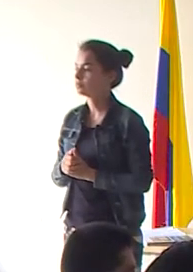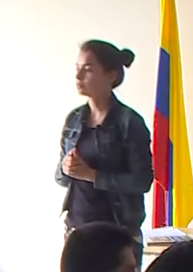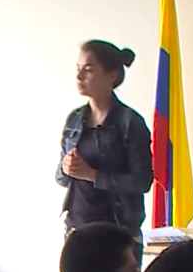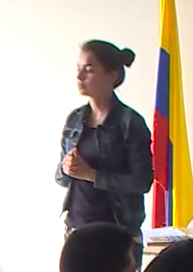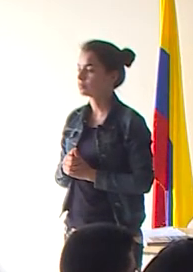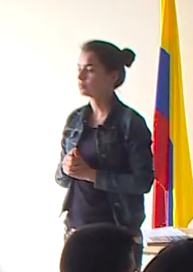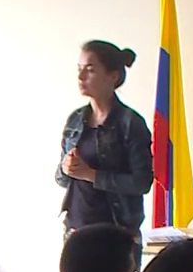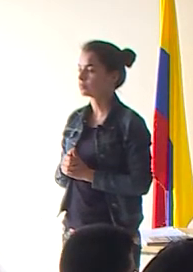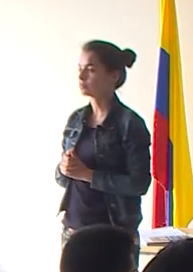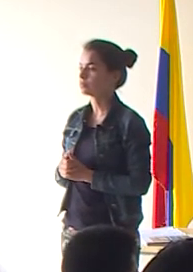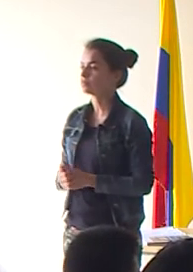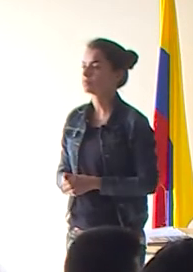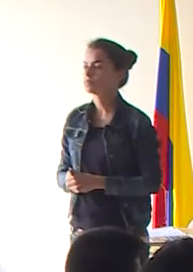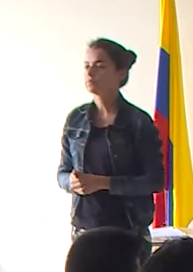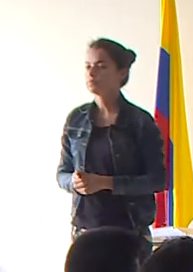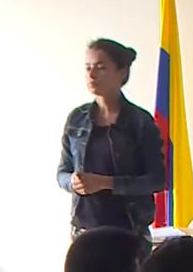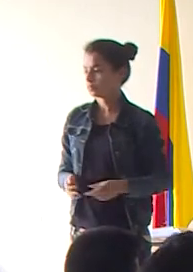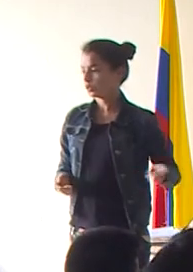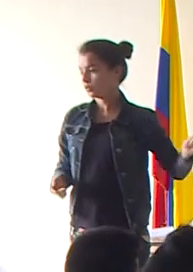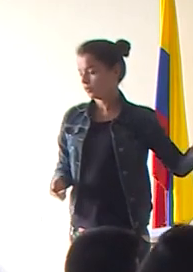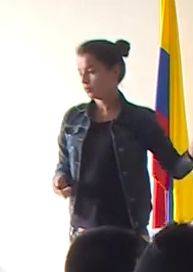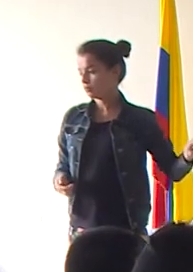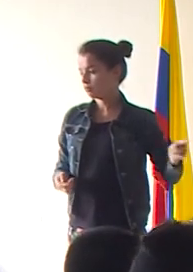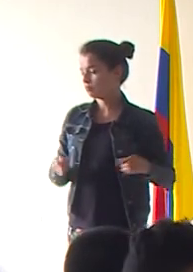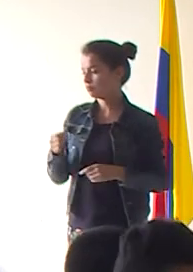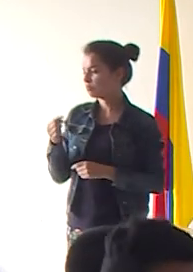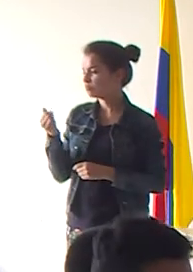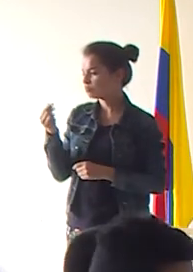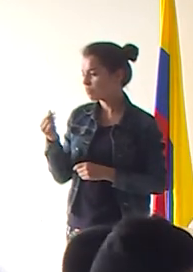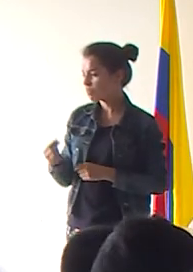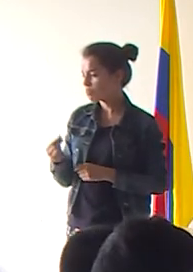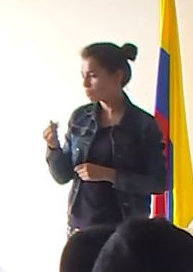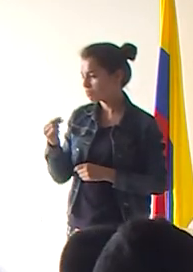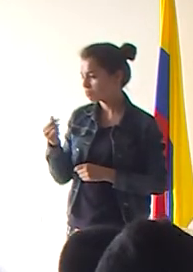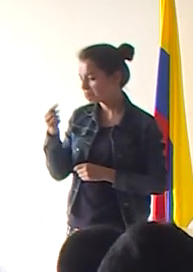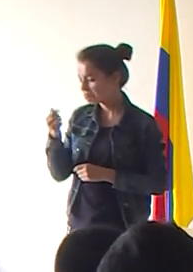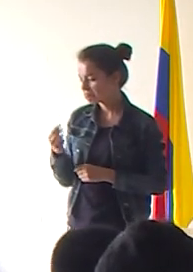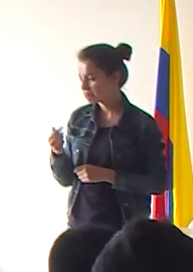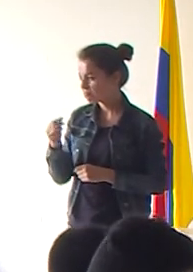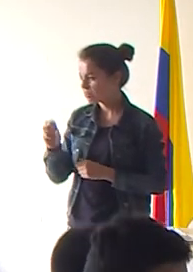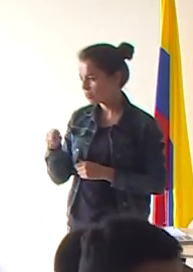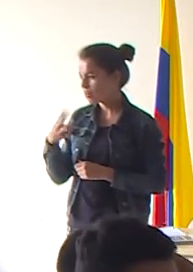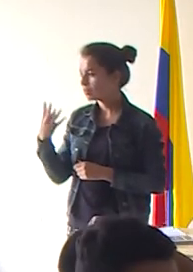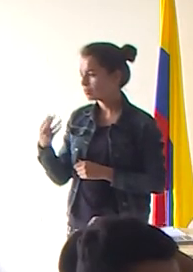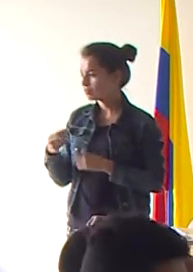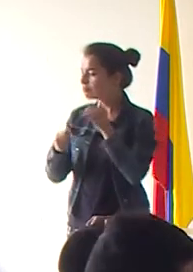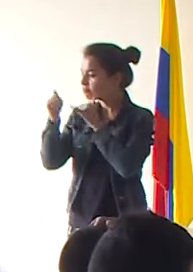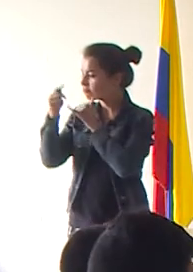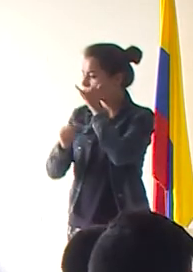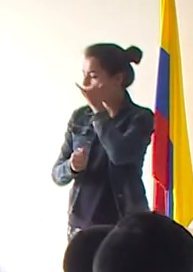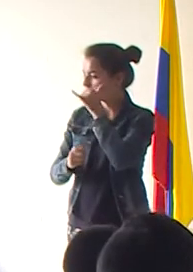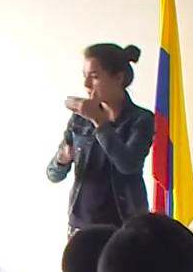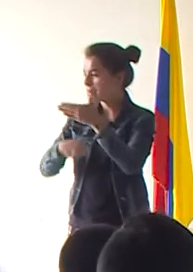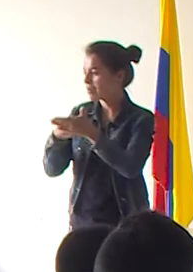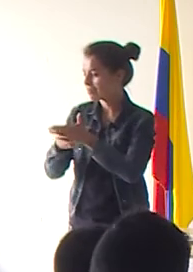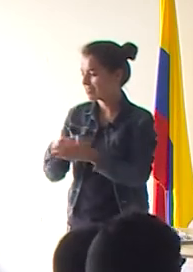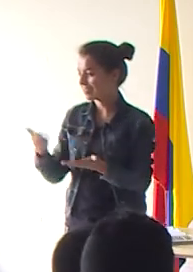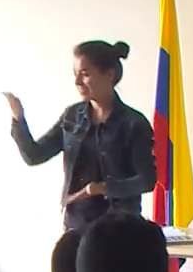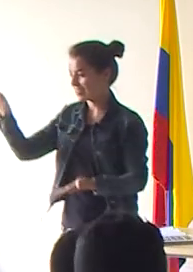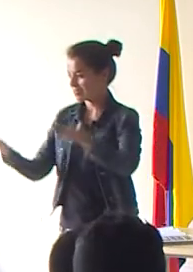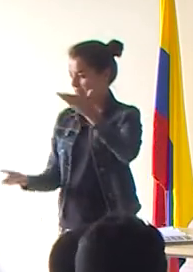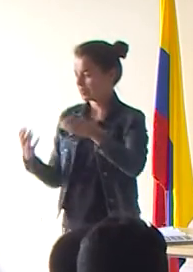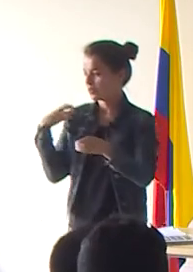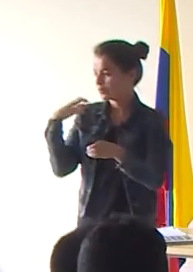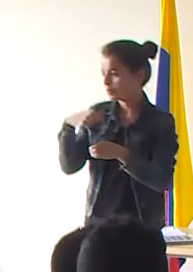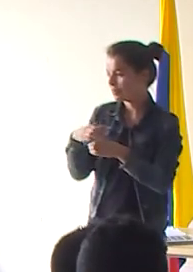esto en cuanto a la en cuanto al precio del suelo ya les hablaba de un ejemplo muy tácito ahí entre entre ciudad bolívar y suba